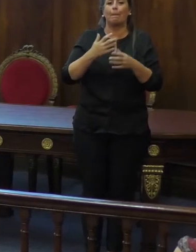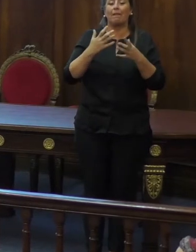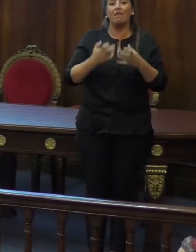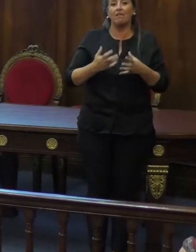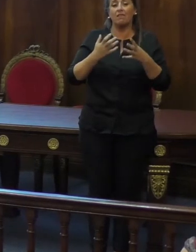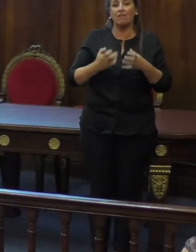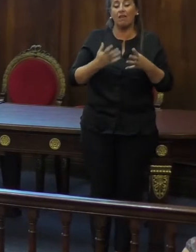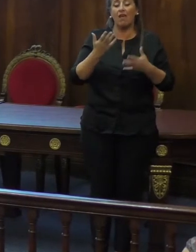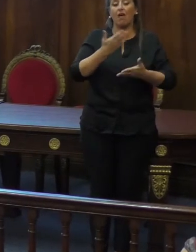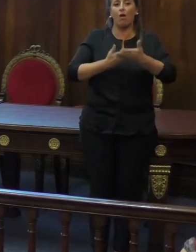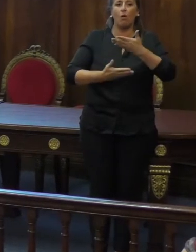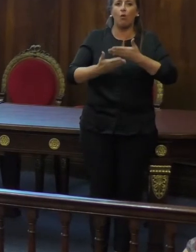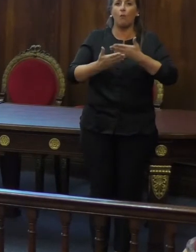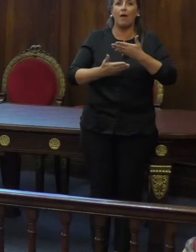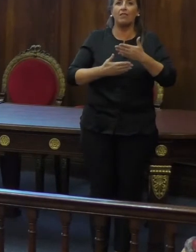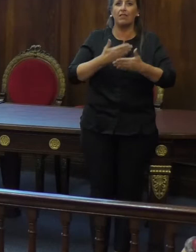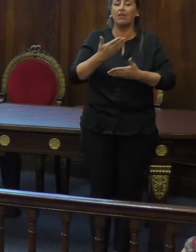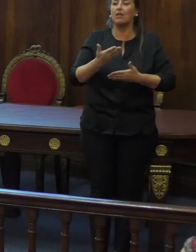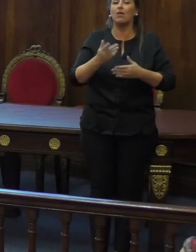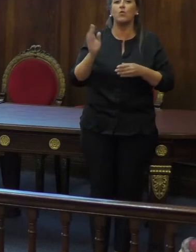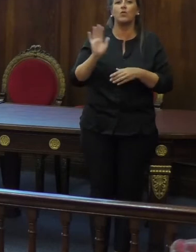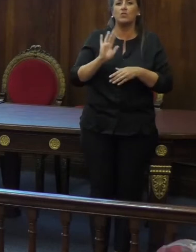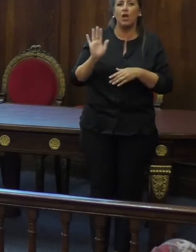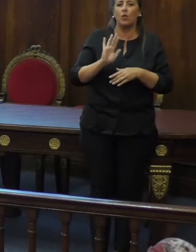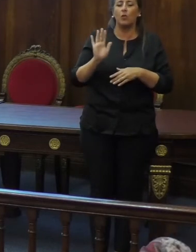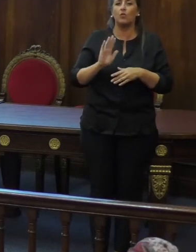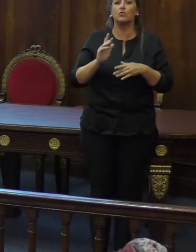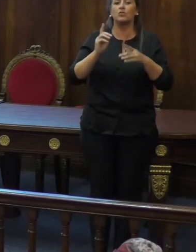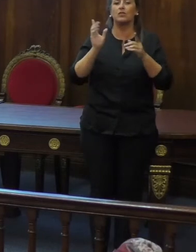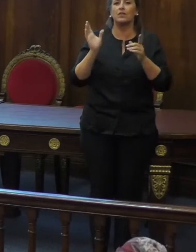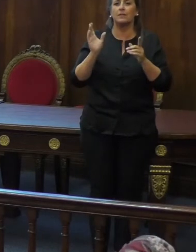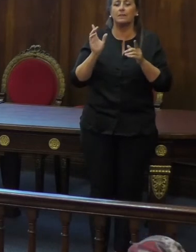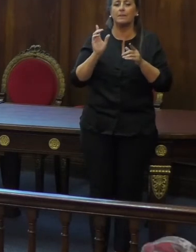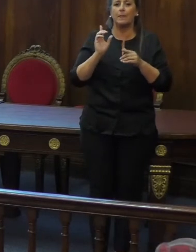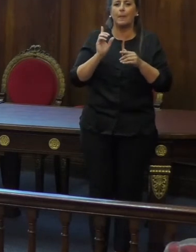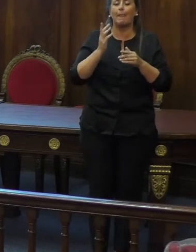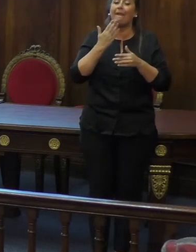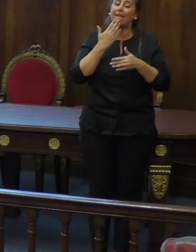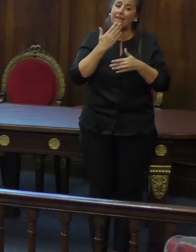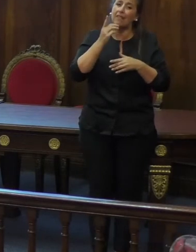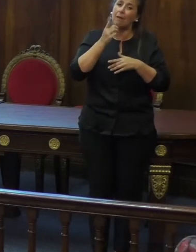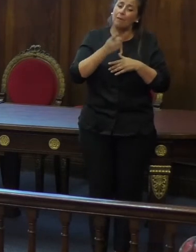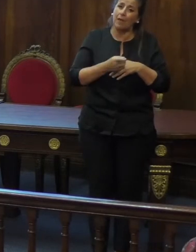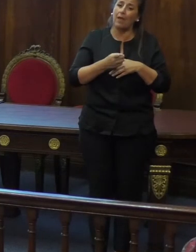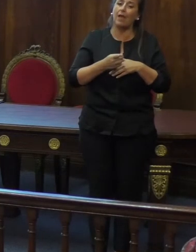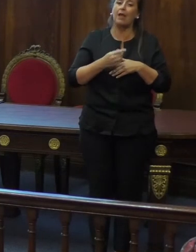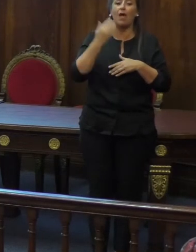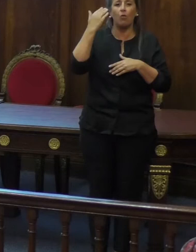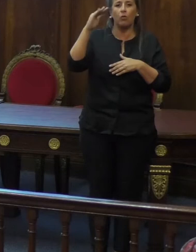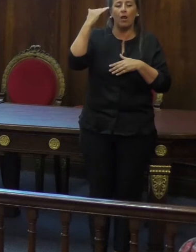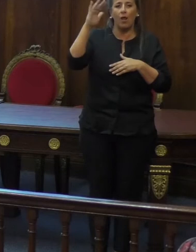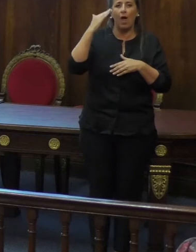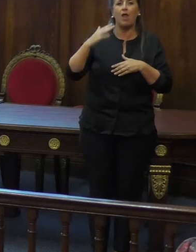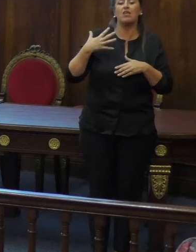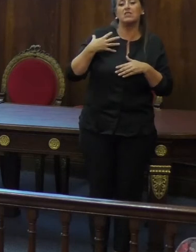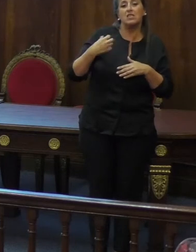Quisiera compartir algunos saludos, agradecer también a autoridades del área de salud